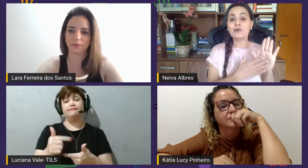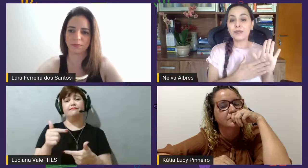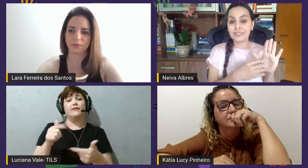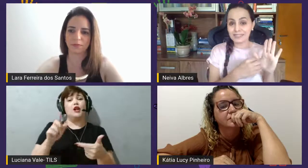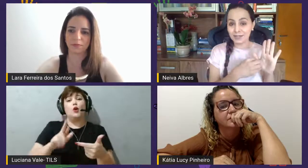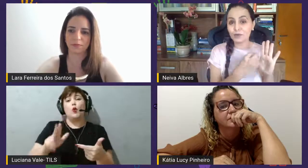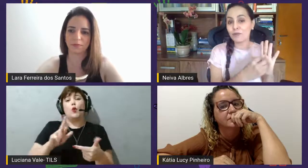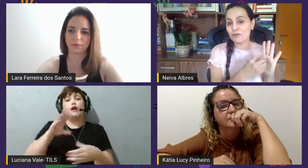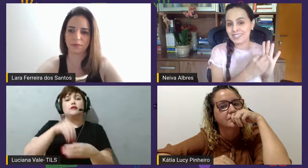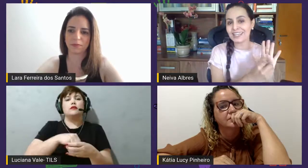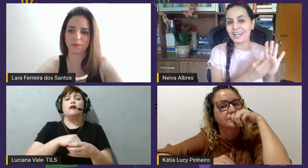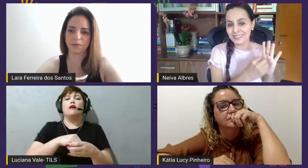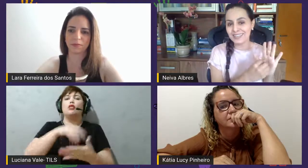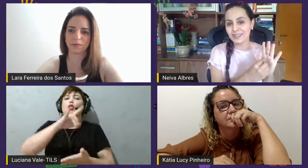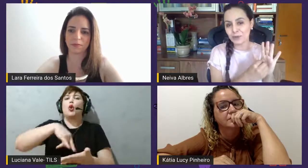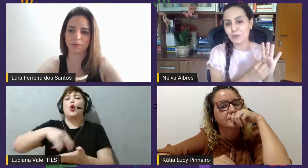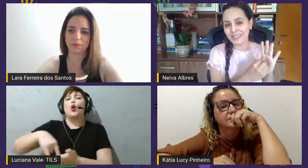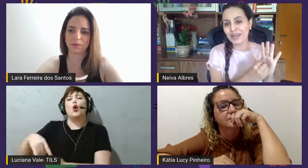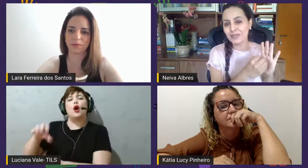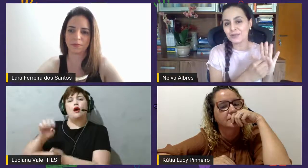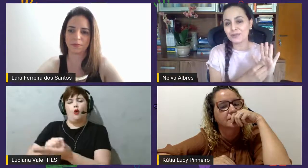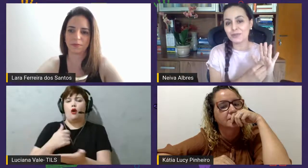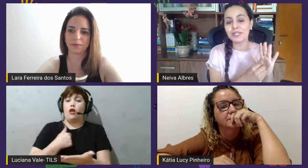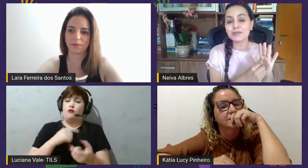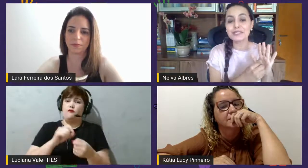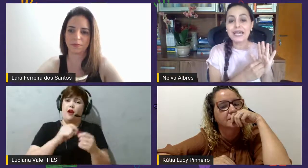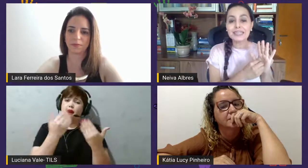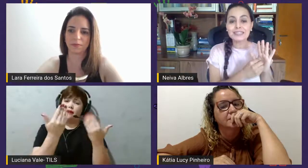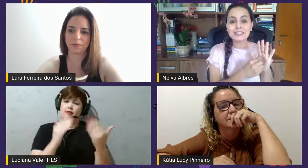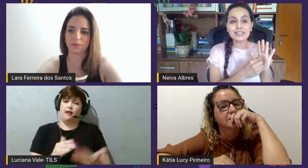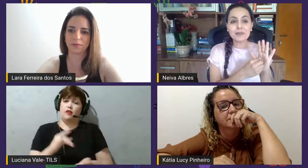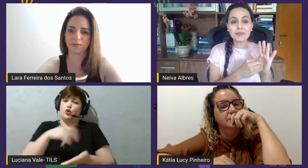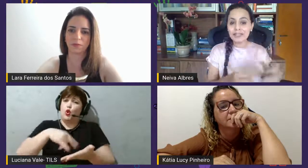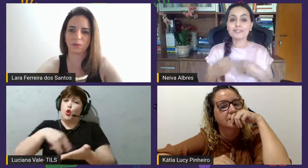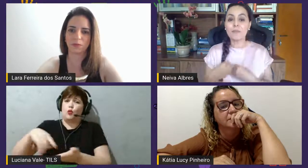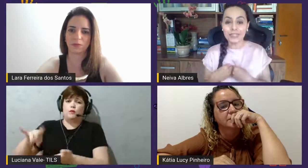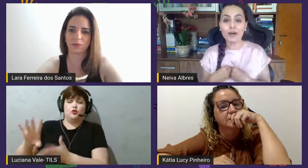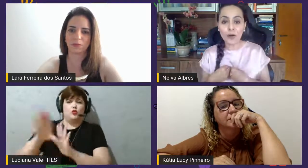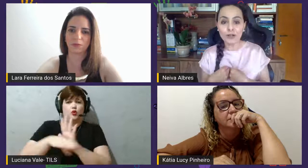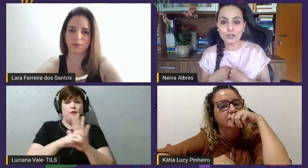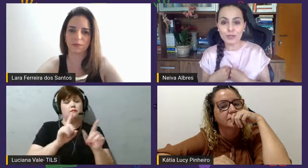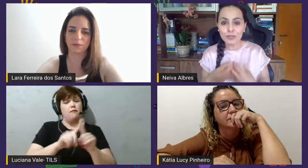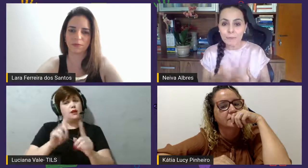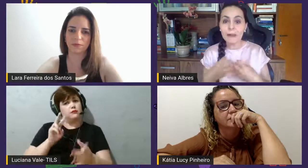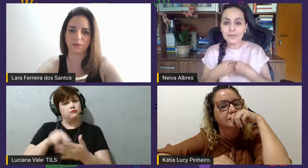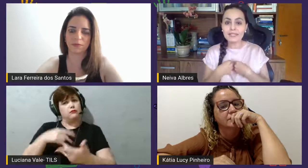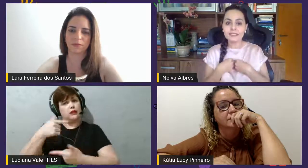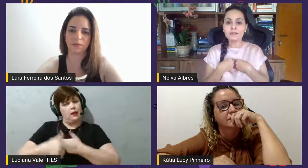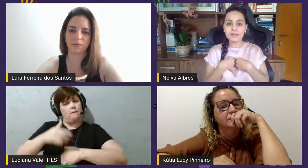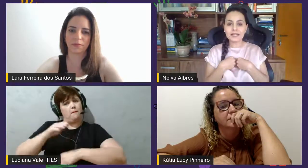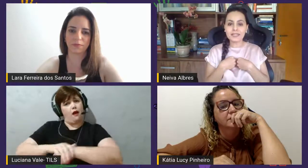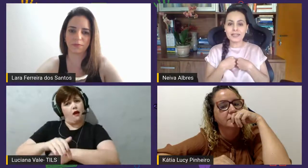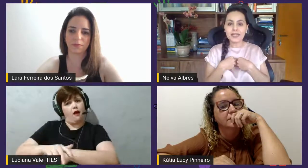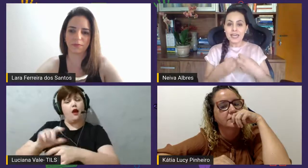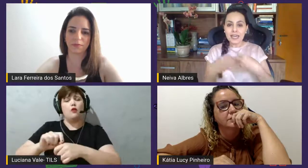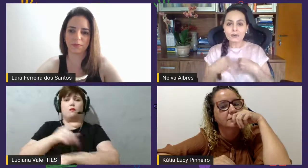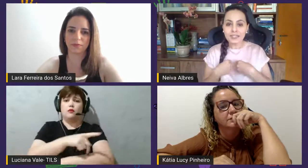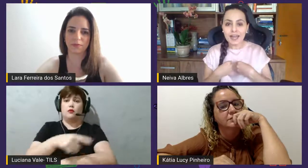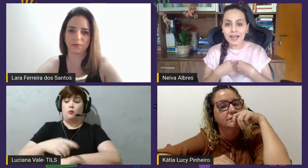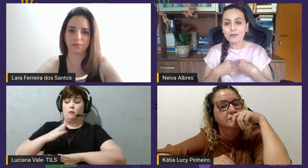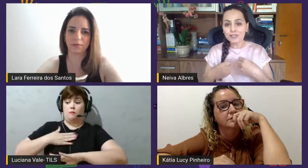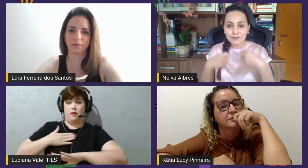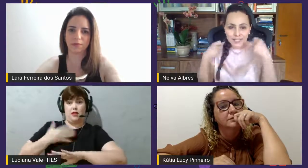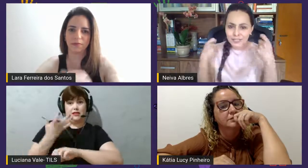na documentação, como eu fiz análise documental, né, dos currículos, que seja pela ação pedagógica, porque para a minha disciplina